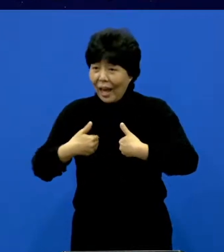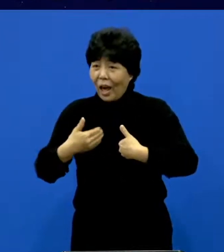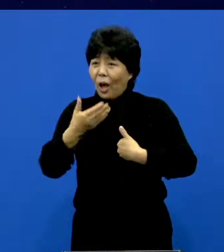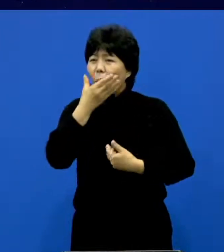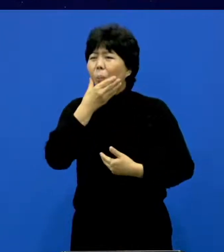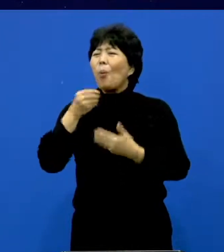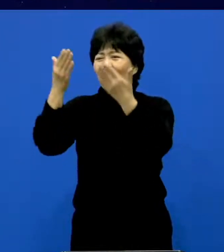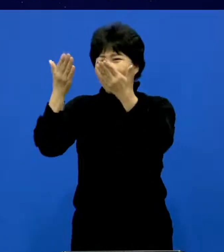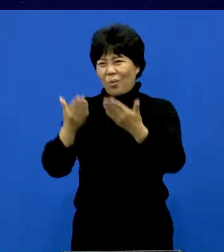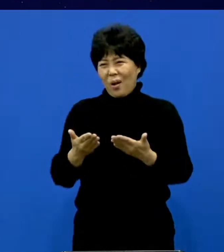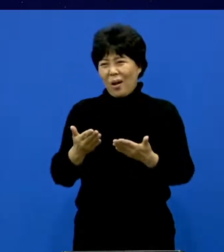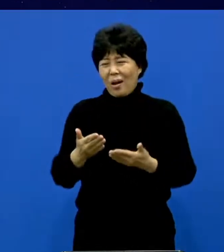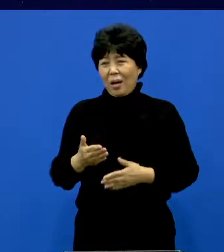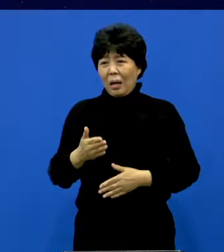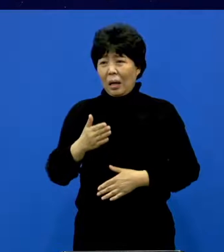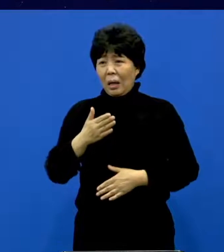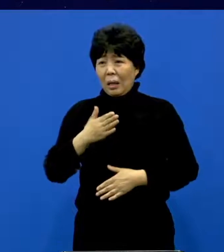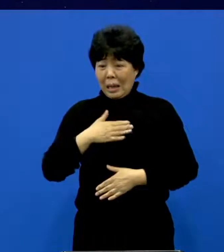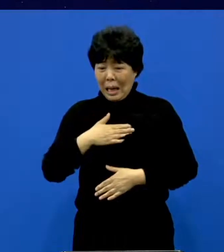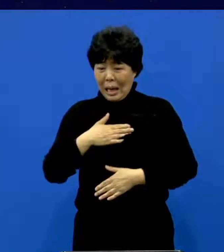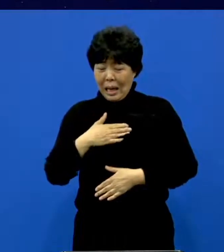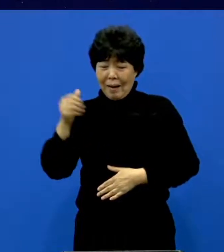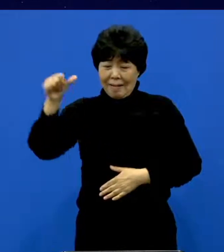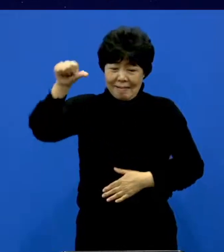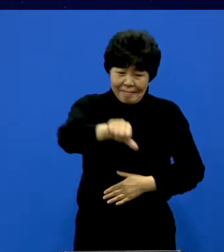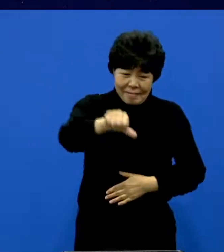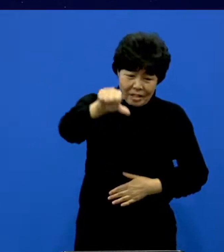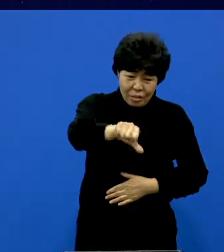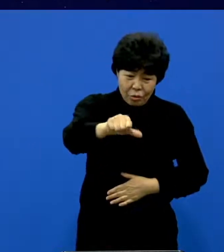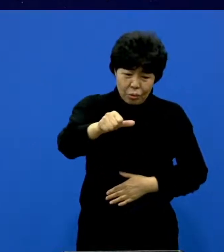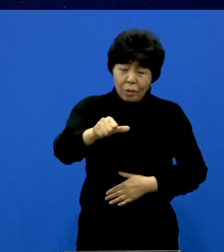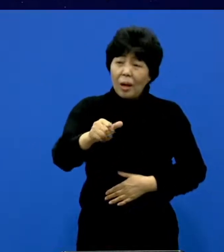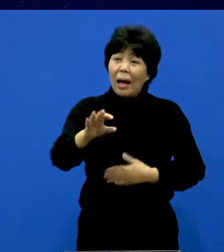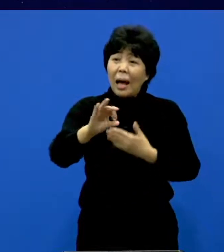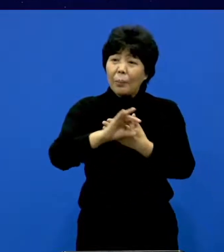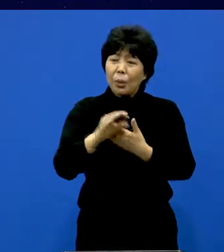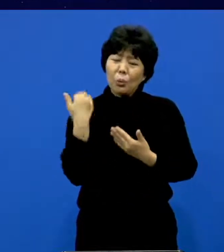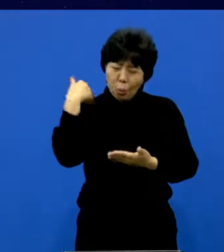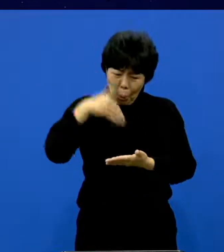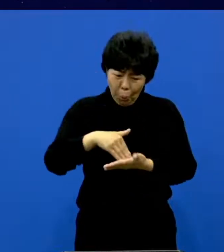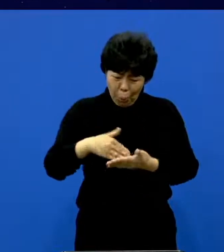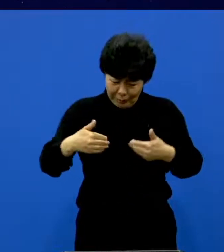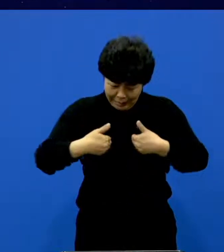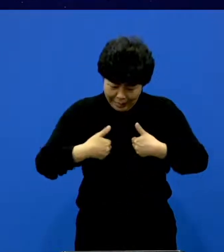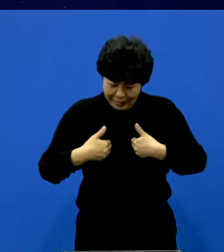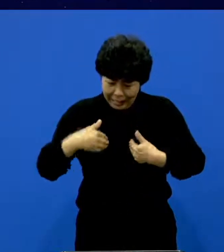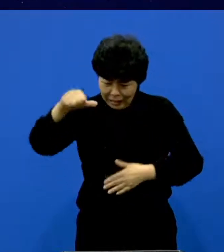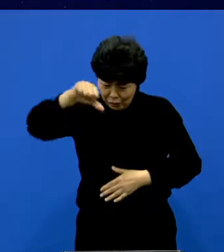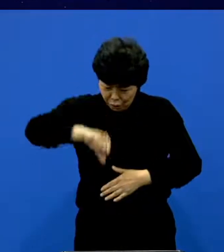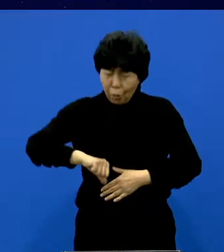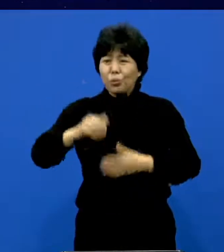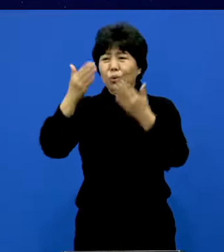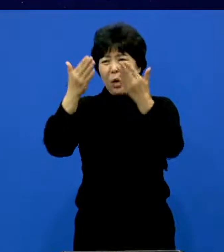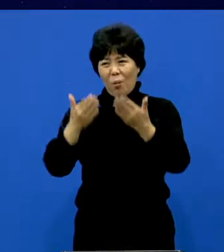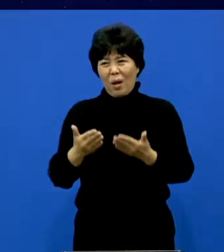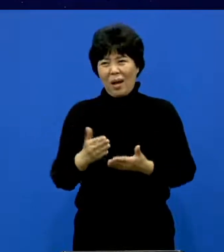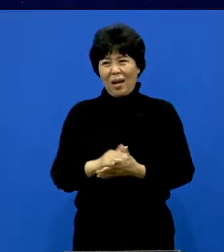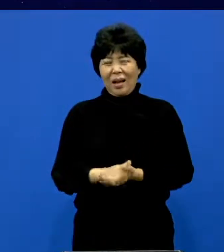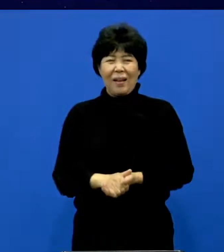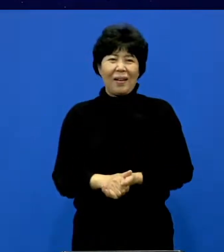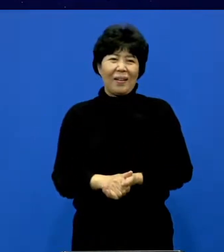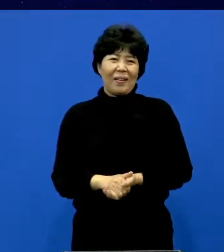돌아올 수도 있다는 거예요. 준 것을 돌려받게 된다는 거예요. 여러분, 세상 사람들이 축복을 우리에게 빌어줄 수가